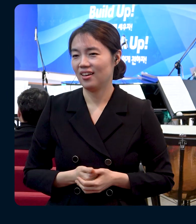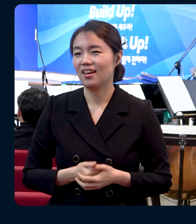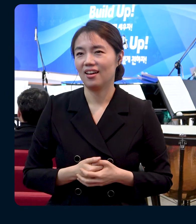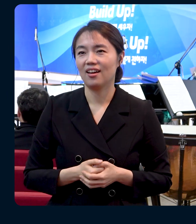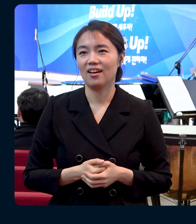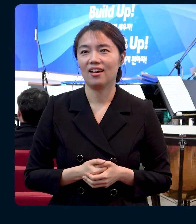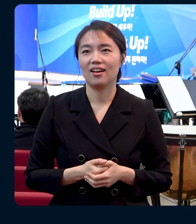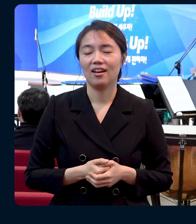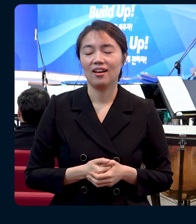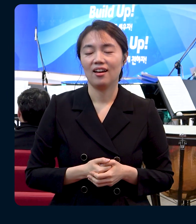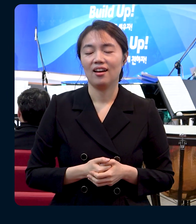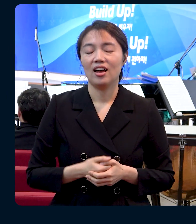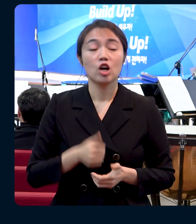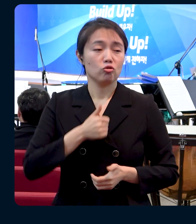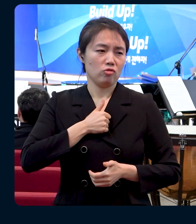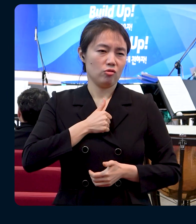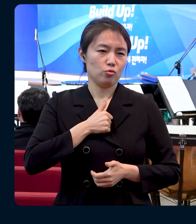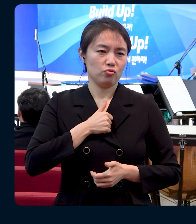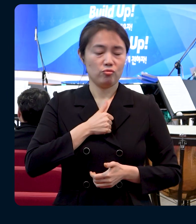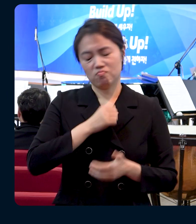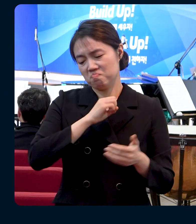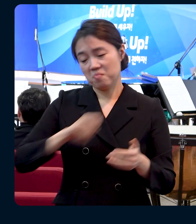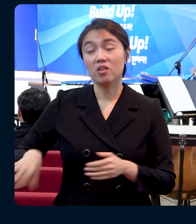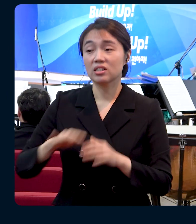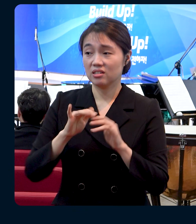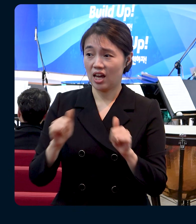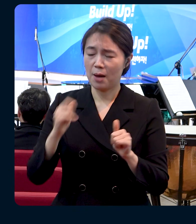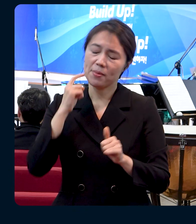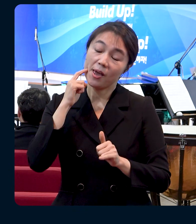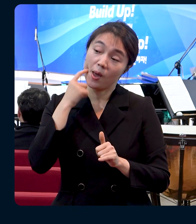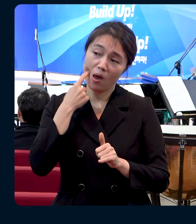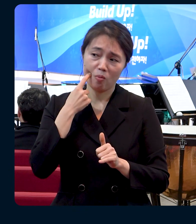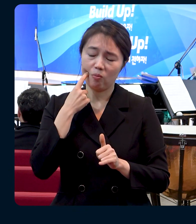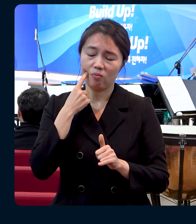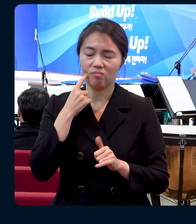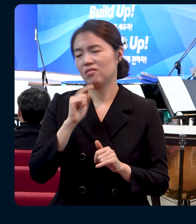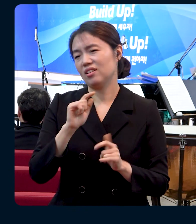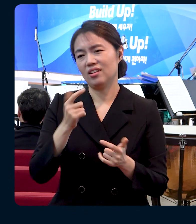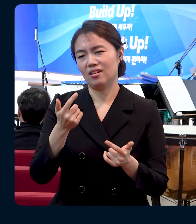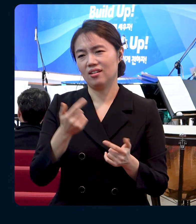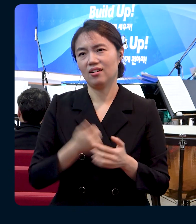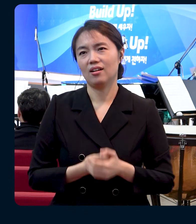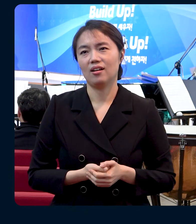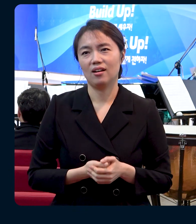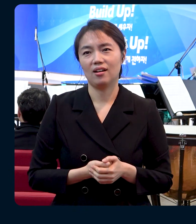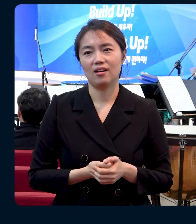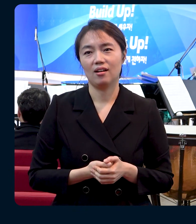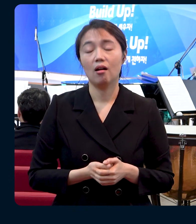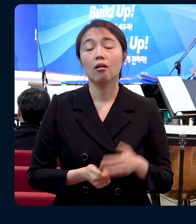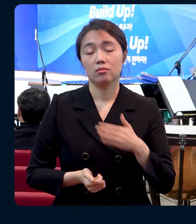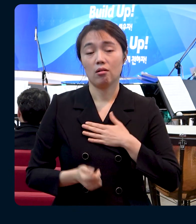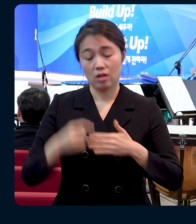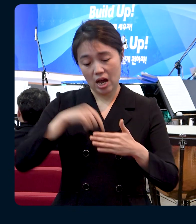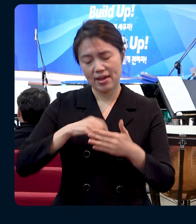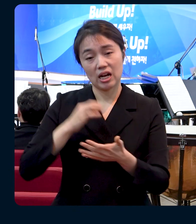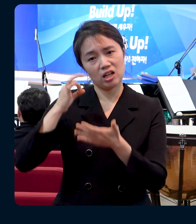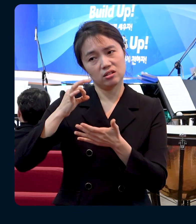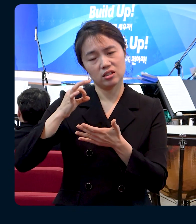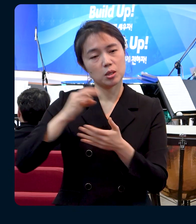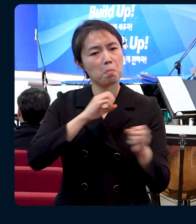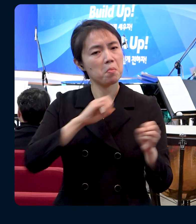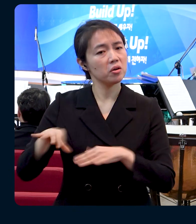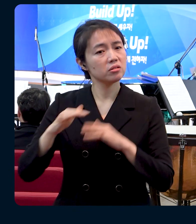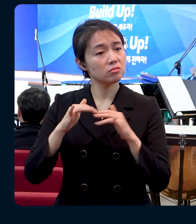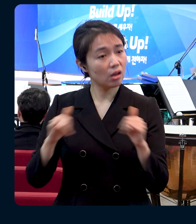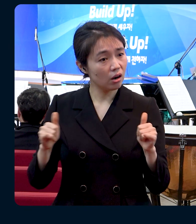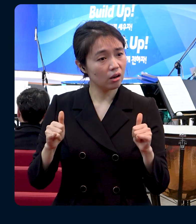그런 사람은 야페, 아름답다고 말할 수 없어요. 그 내면의 가치와 존엄성이 없는 사람이 어떻게 아름다울 수가